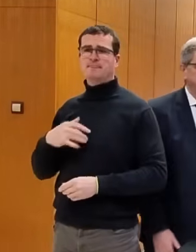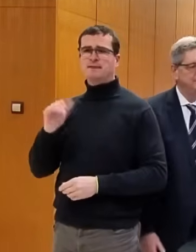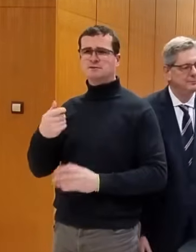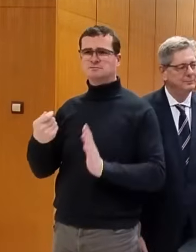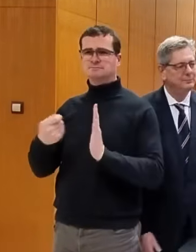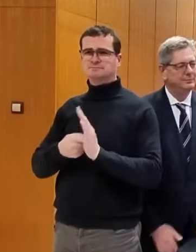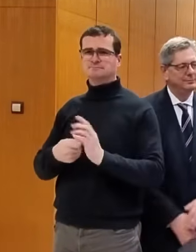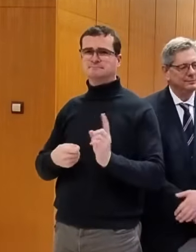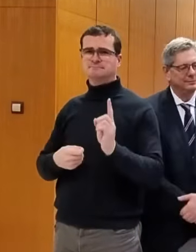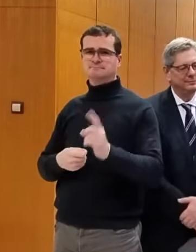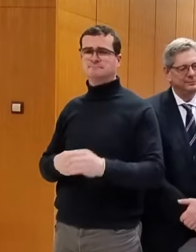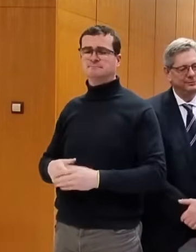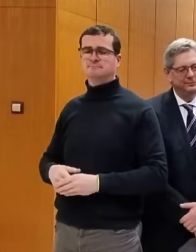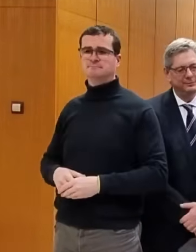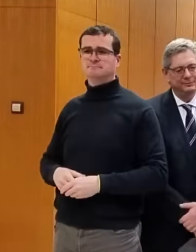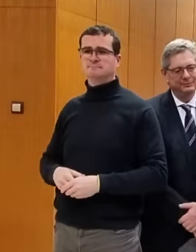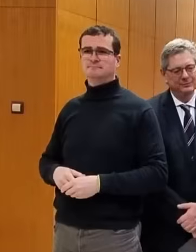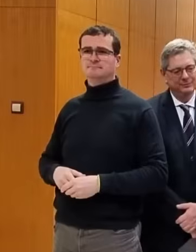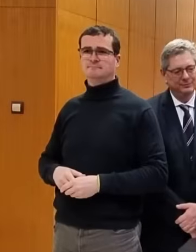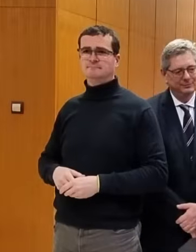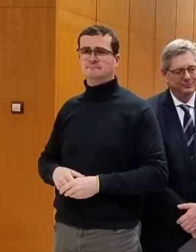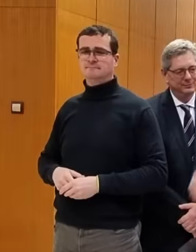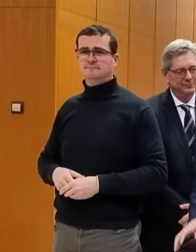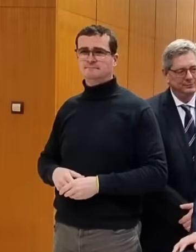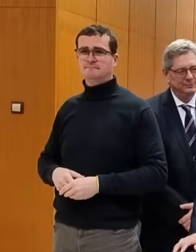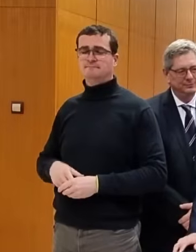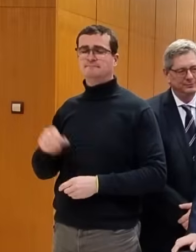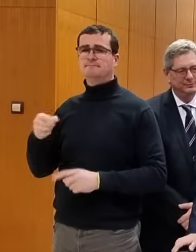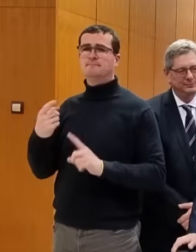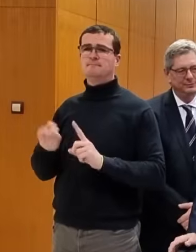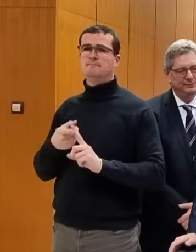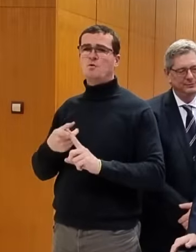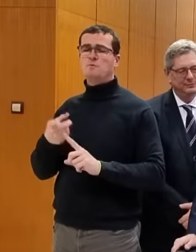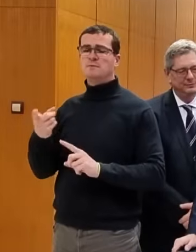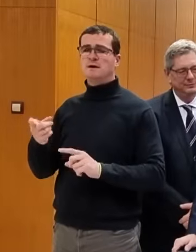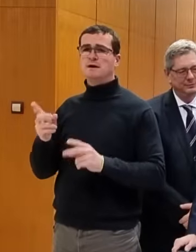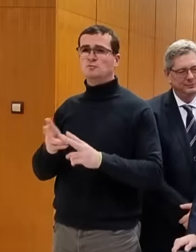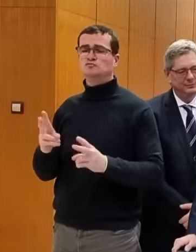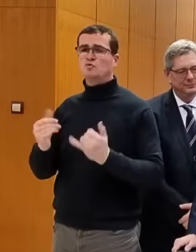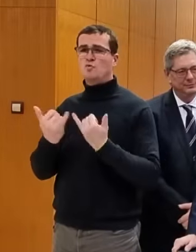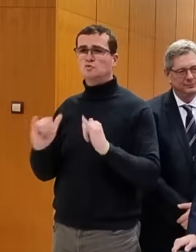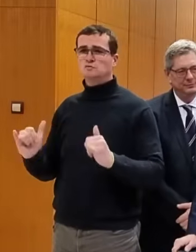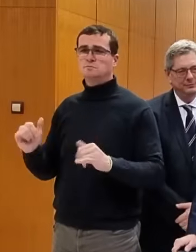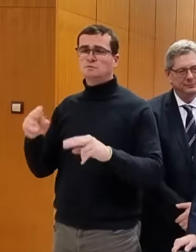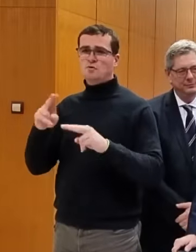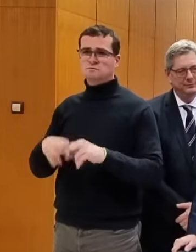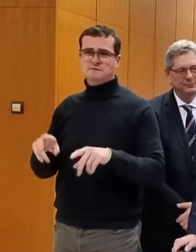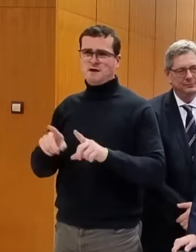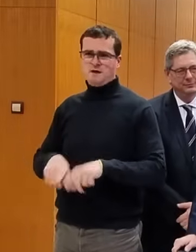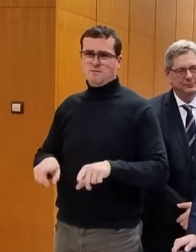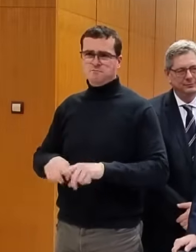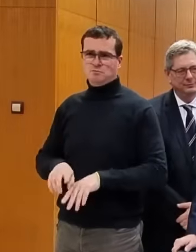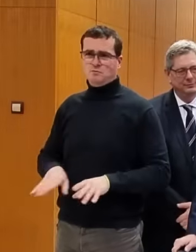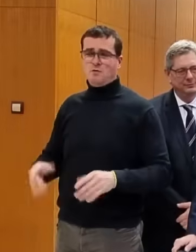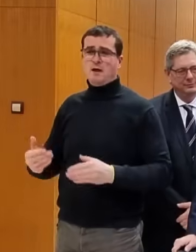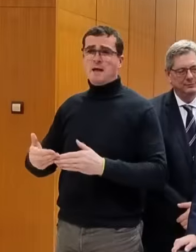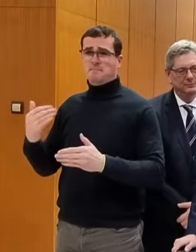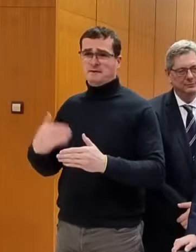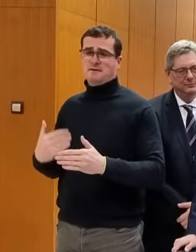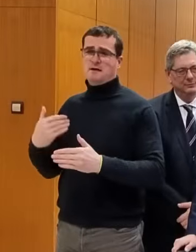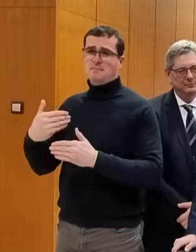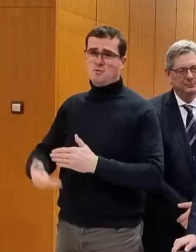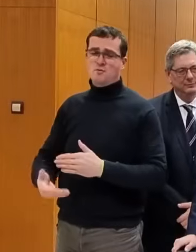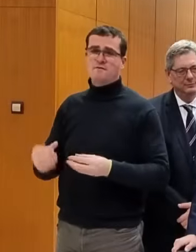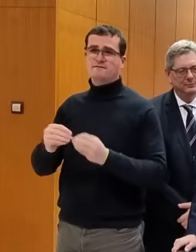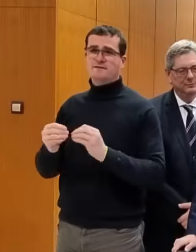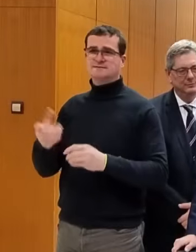Mohol by som jeden nespovedať. Na to, že tie podmienky možnosti oslobodenia ostávajú rovnaké. Aj predtým, aj potom.